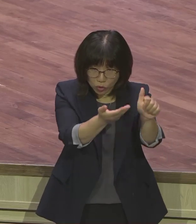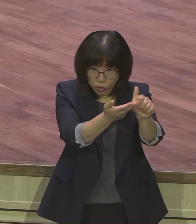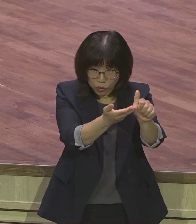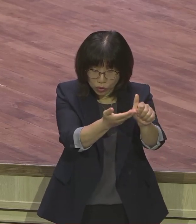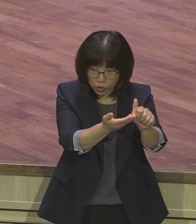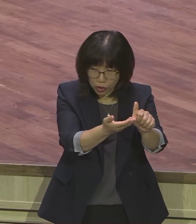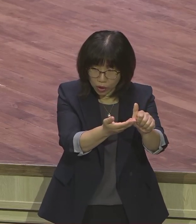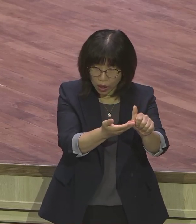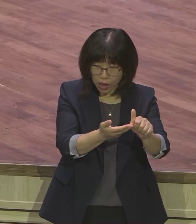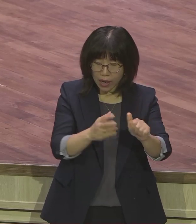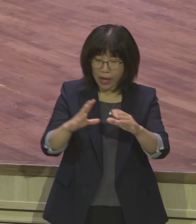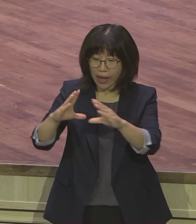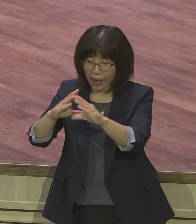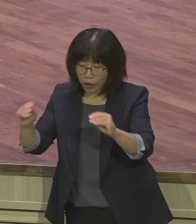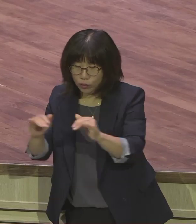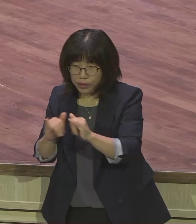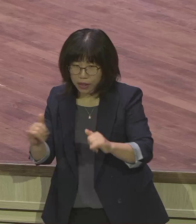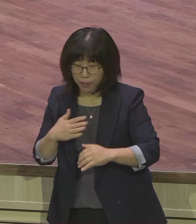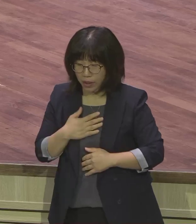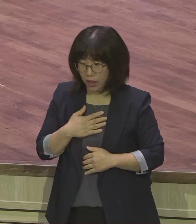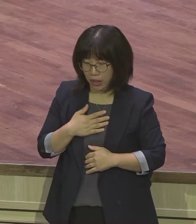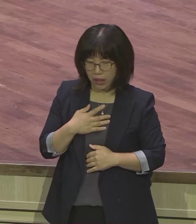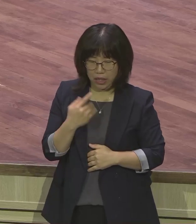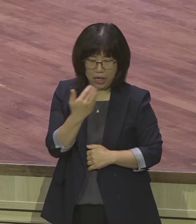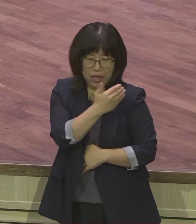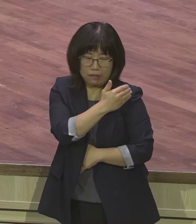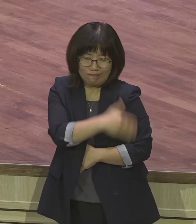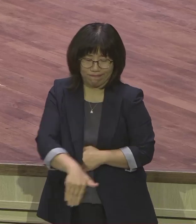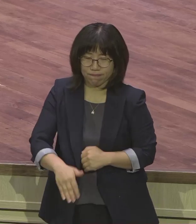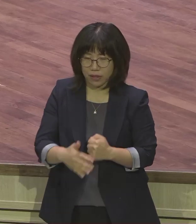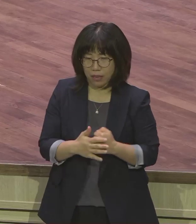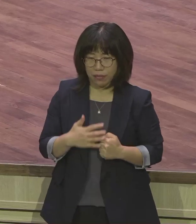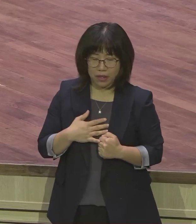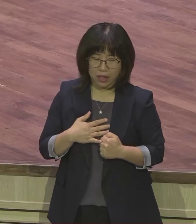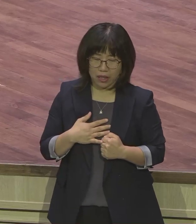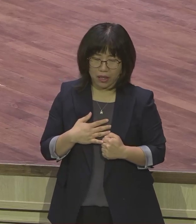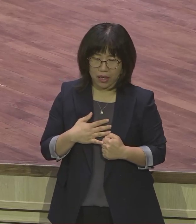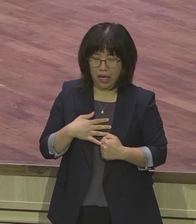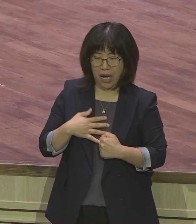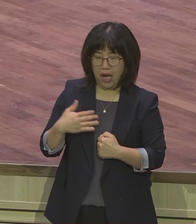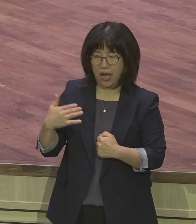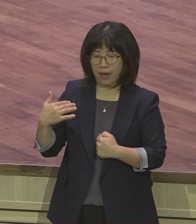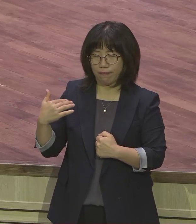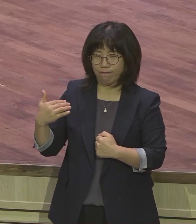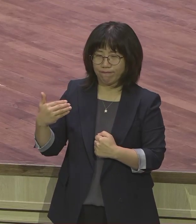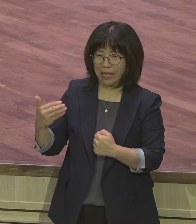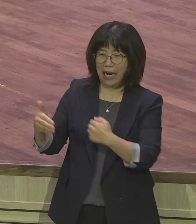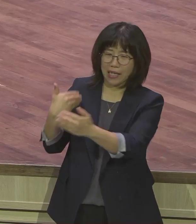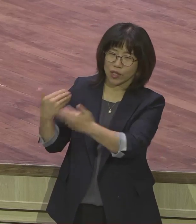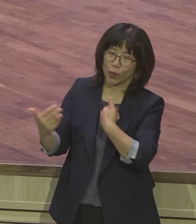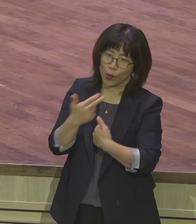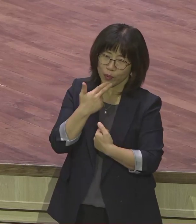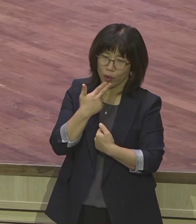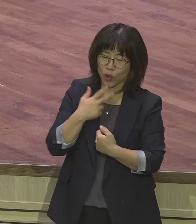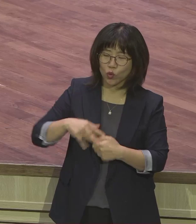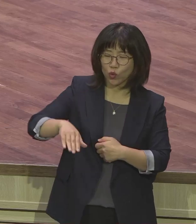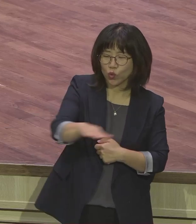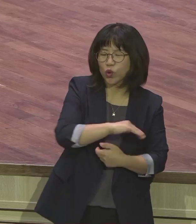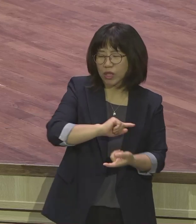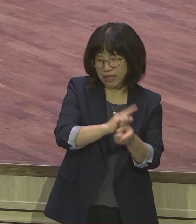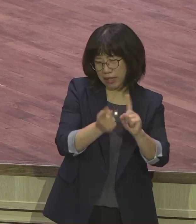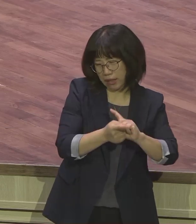상대도 안하기 때문에 접근을 하지 않습니다 그러므로 우리 고수현 땅에서 우리끼리